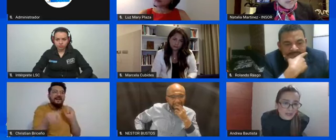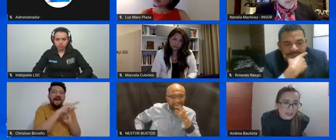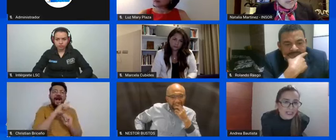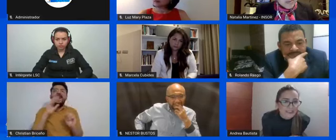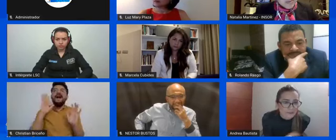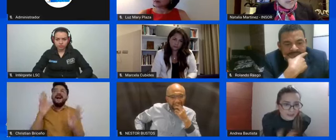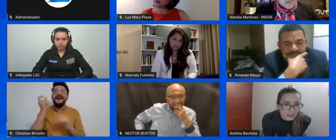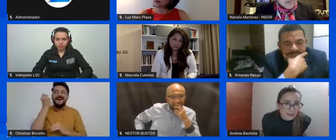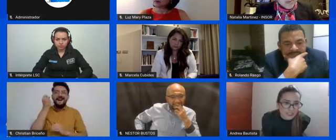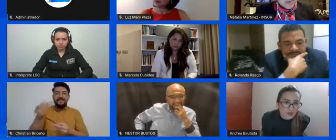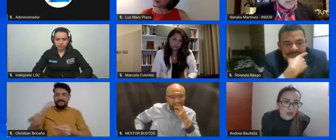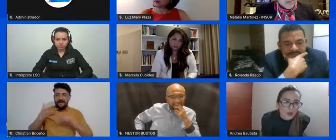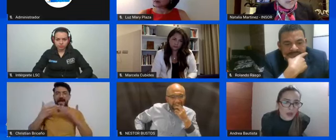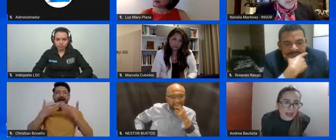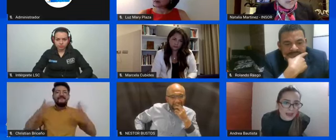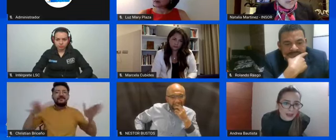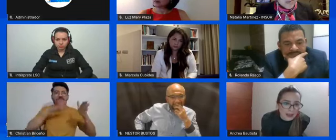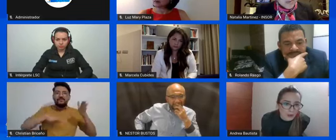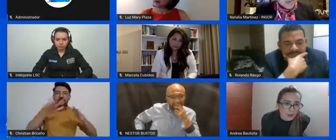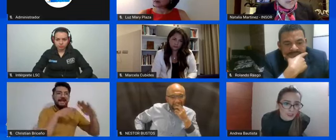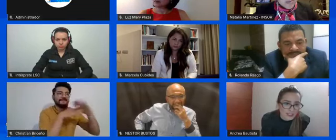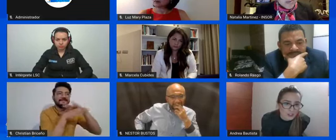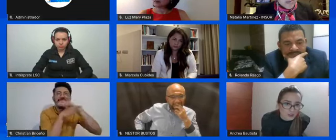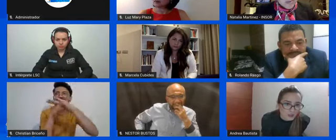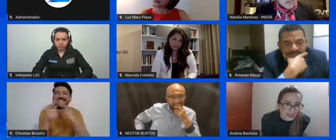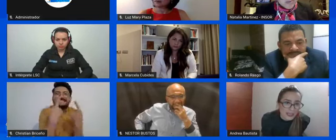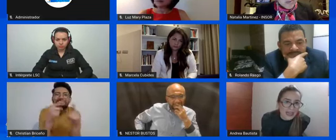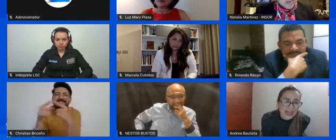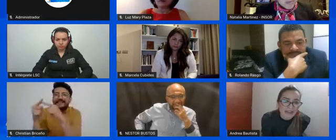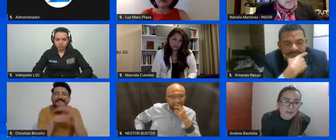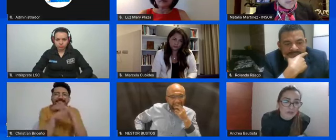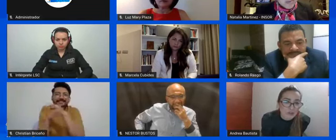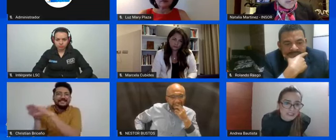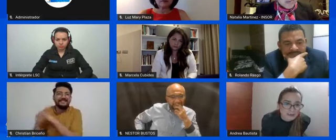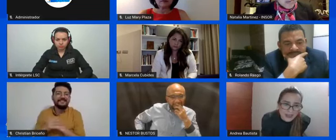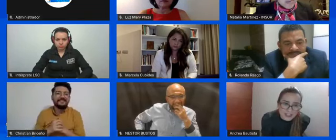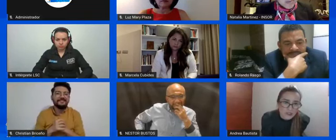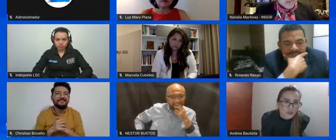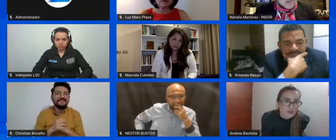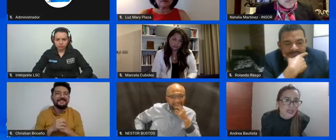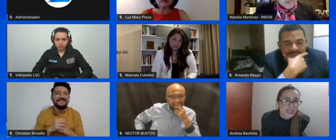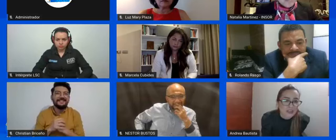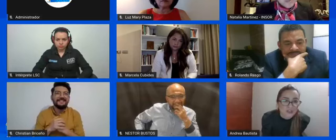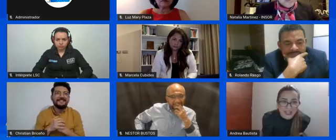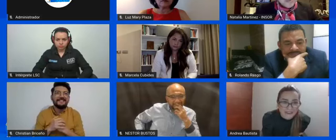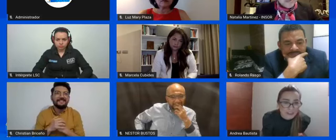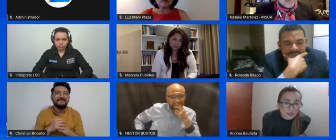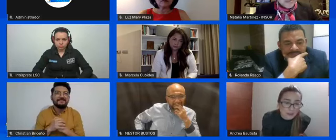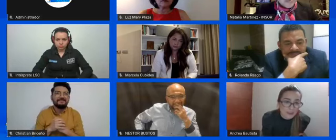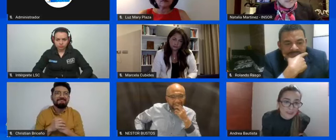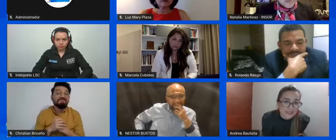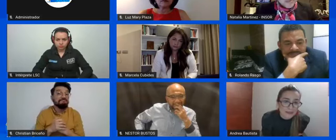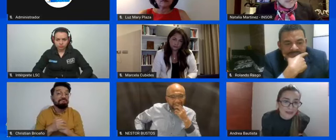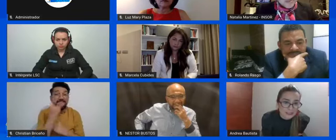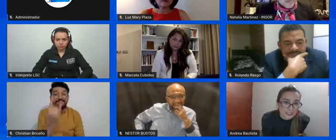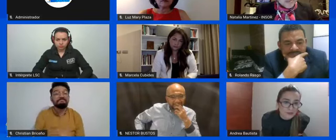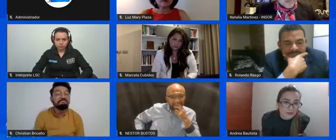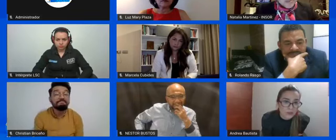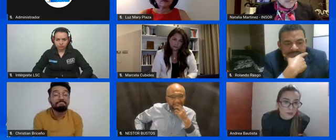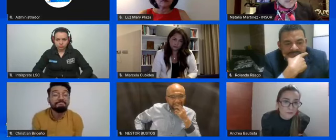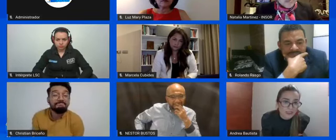ha vivido y que de esa forma también ha ayudado a la comunidad sorda a abrir muchos espacios en los que antes no se podía